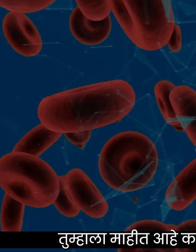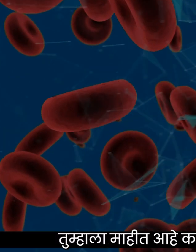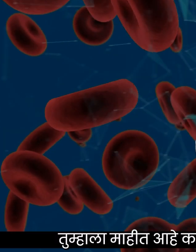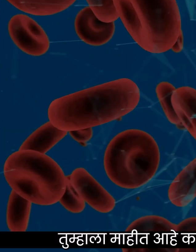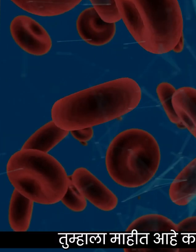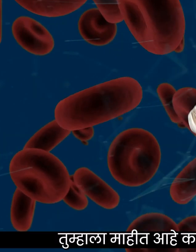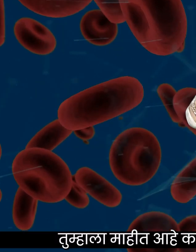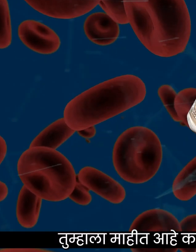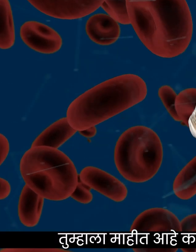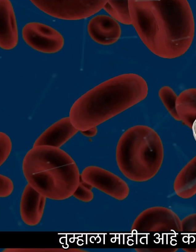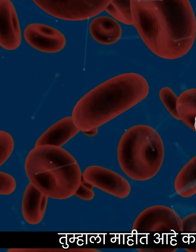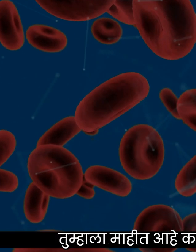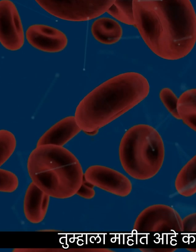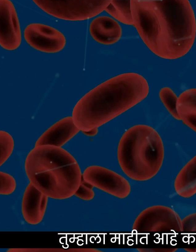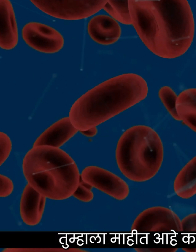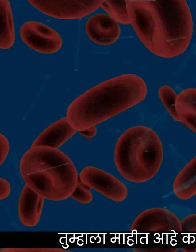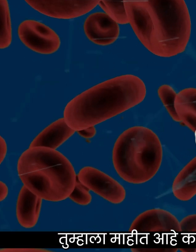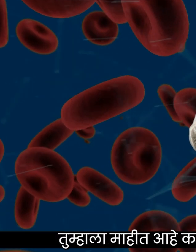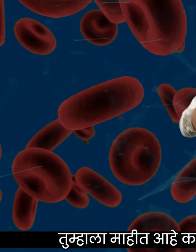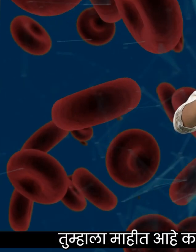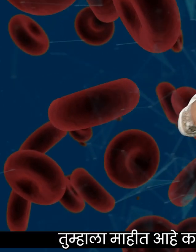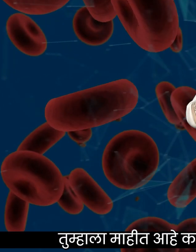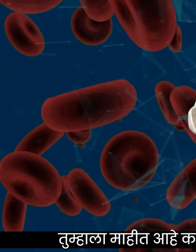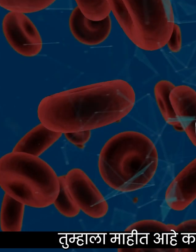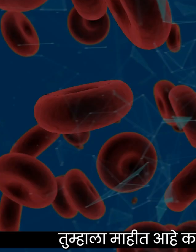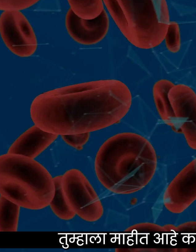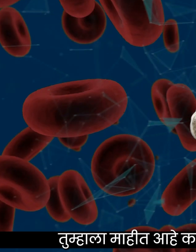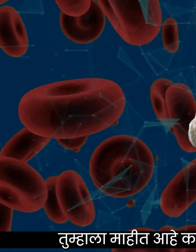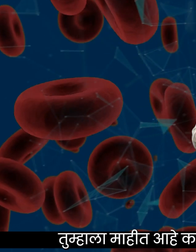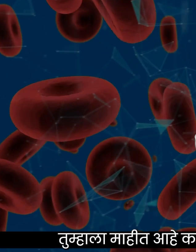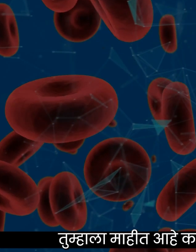तुम्हाला माहित आहे का, प्रत्येक व्यक्तीचा रक्तगट वेगळा असू शकतो.